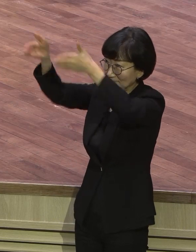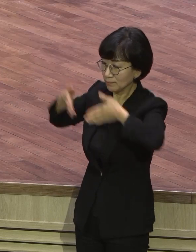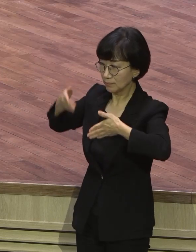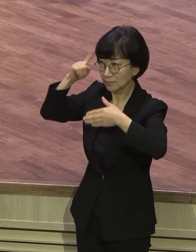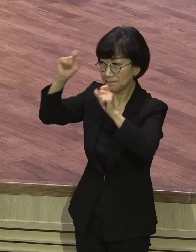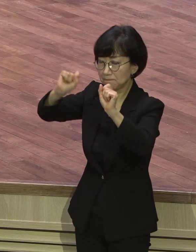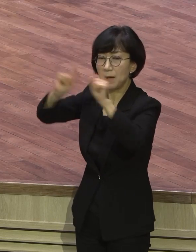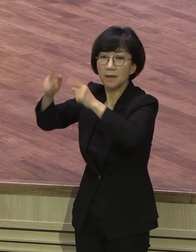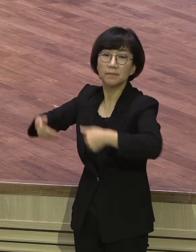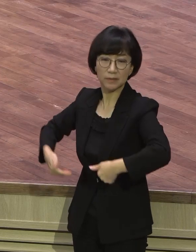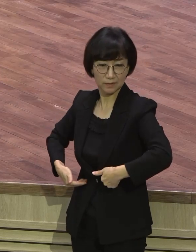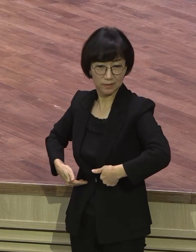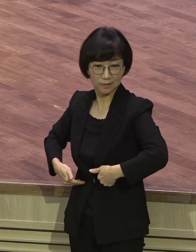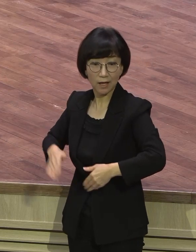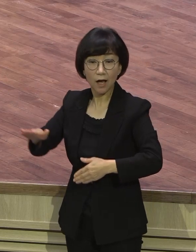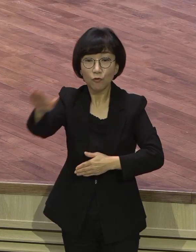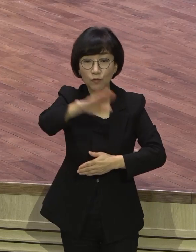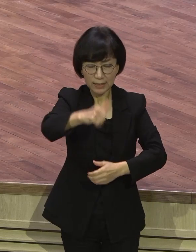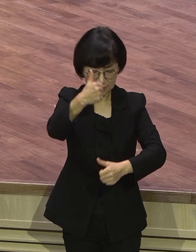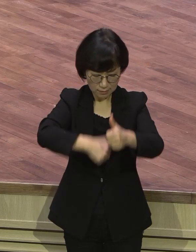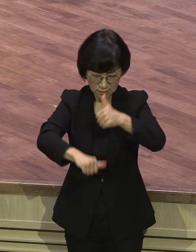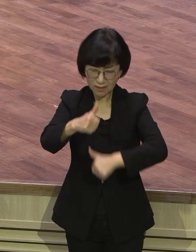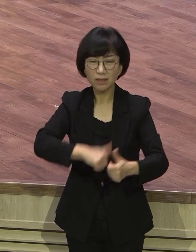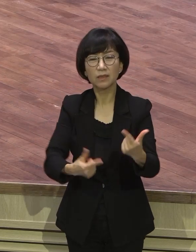우리 후손들은 말할 것도 없어요. 마지막이라니까요. 지금 극한 상황.